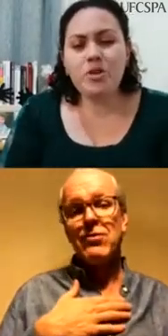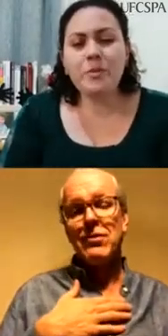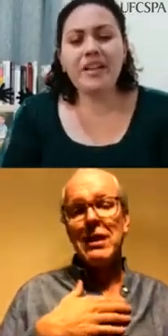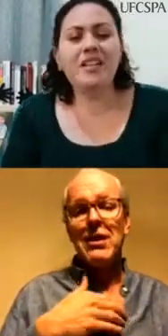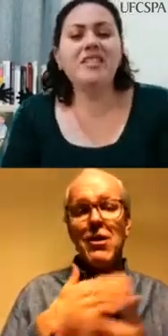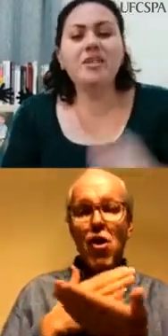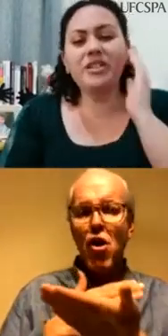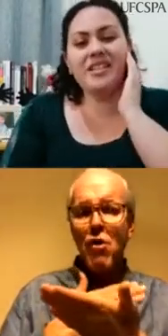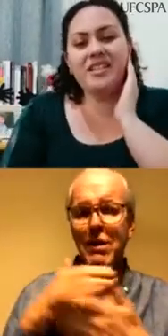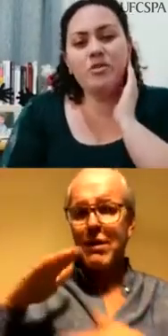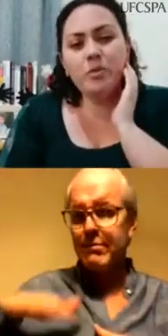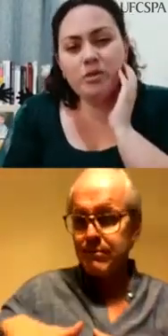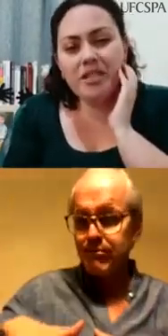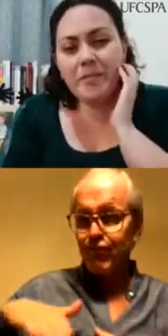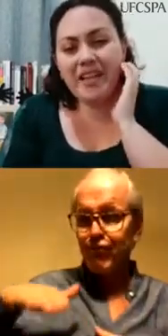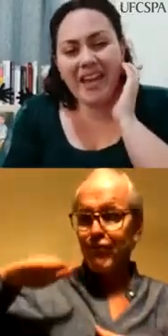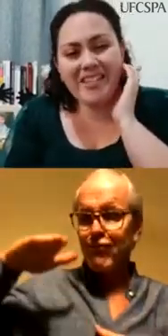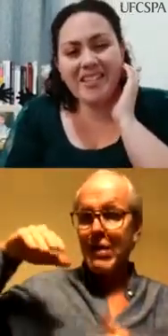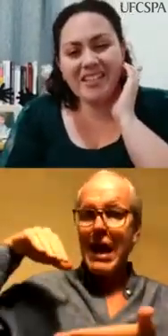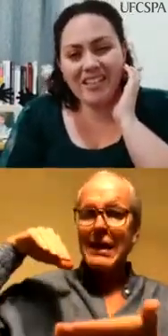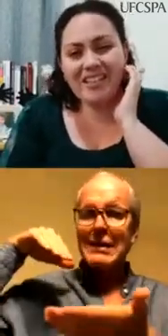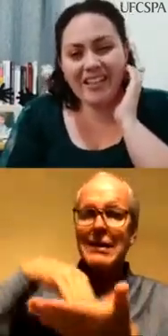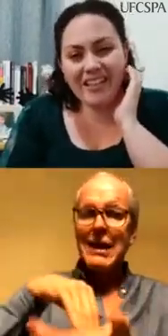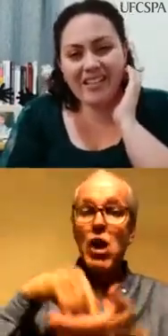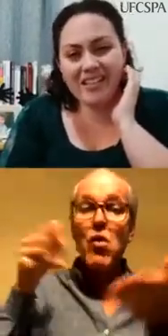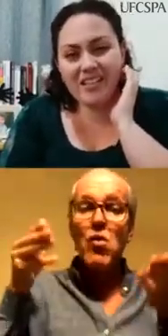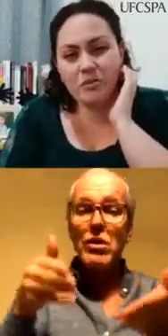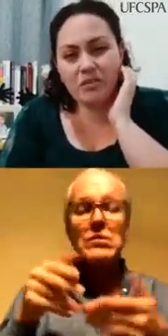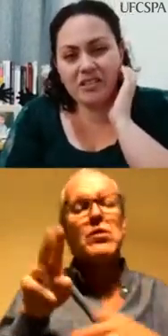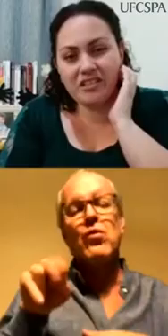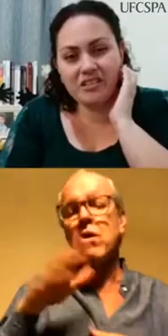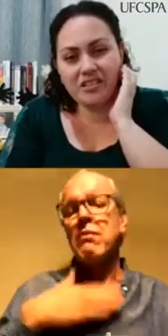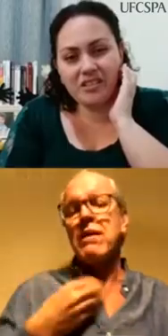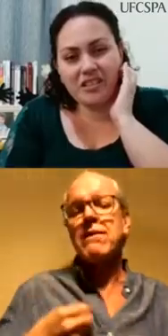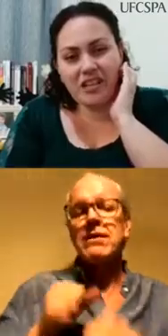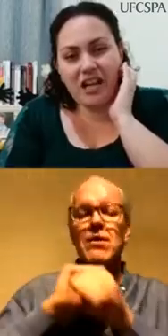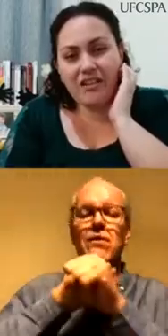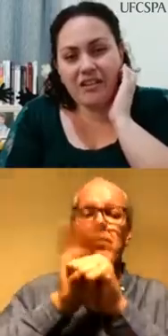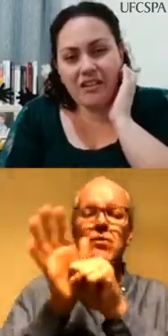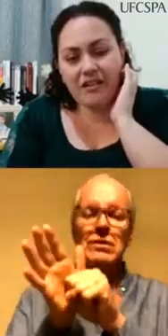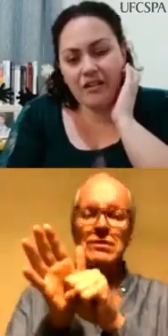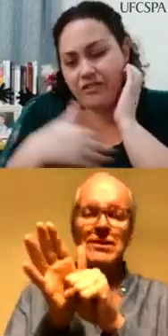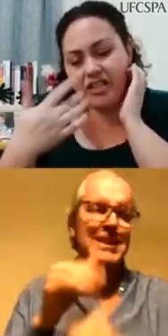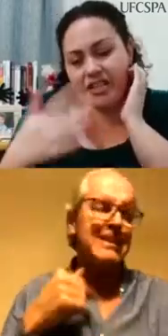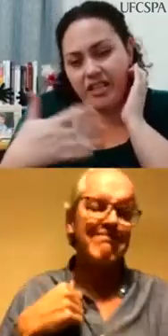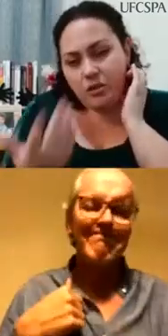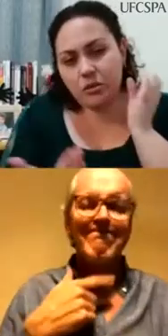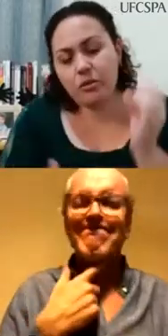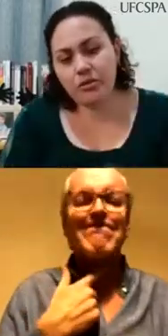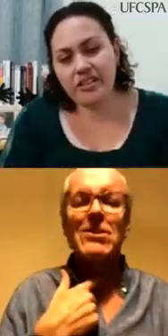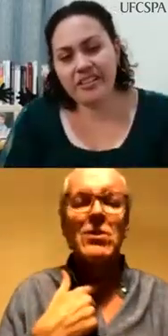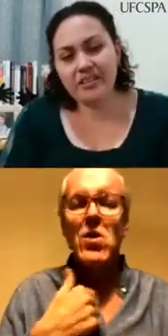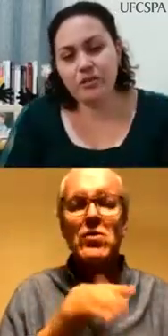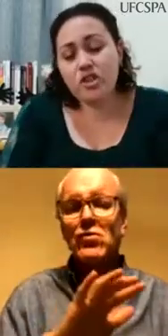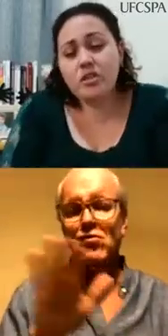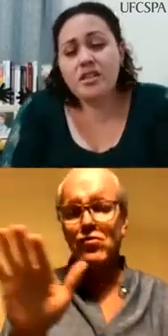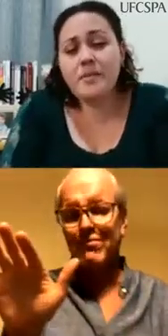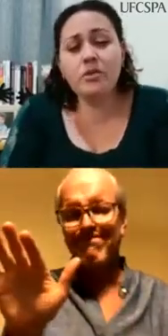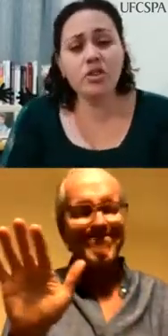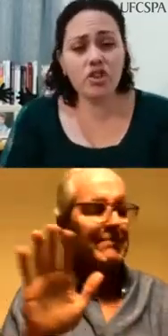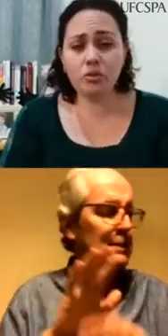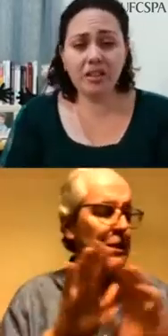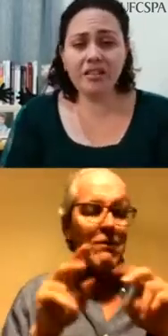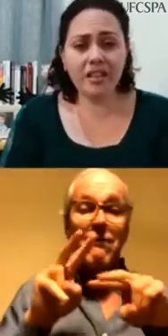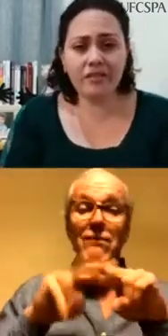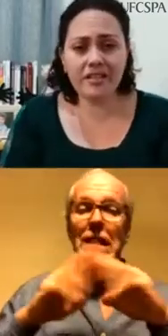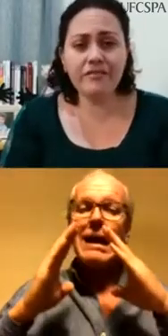Eu pedi para ele, então, trazer um pouco da experiência dele, né, em relação a vida dele é o corona, né? Durante todo esse